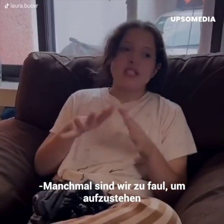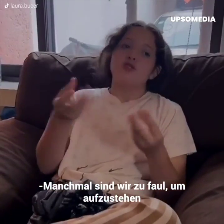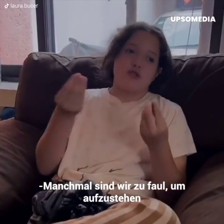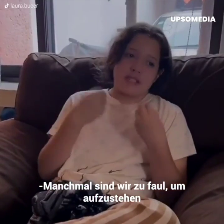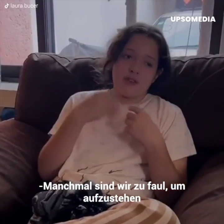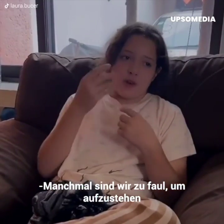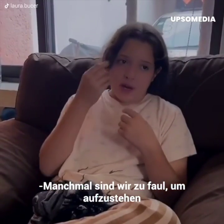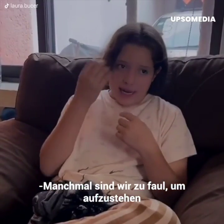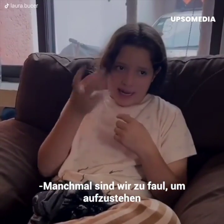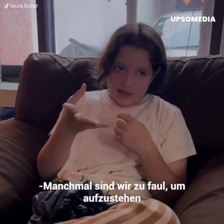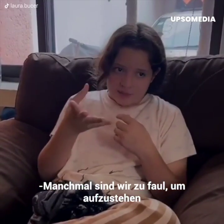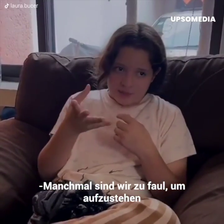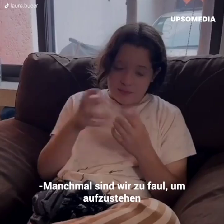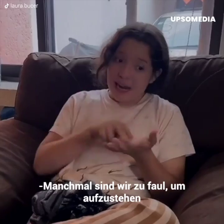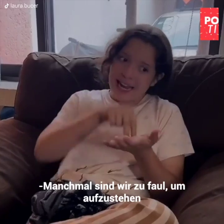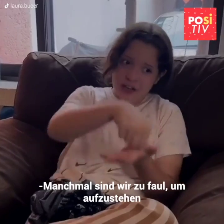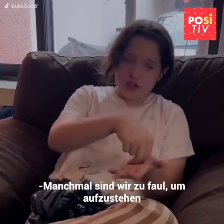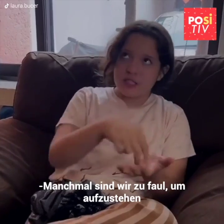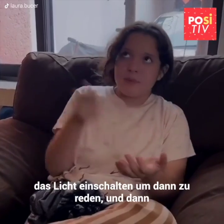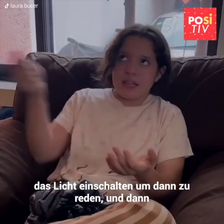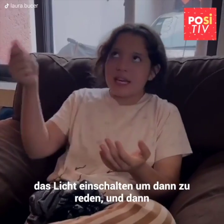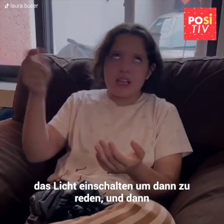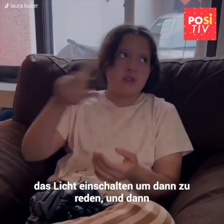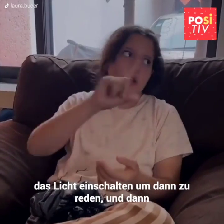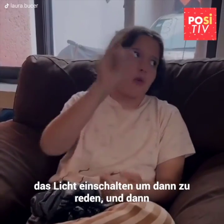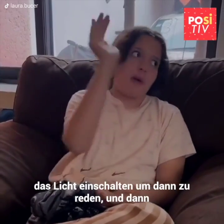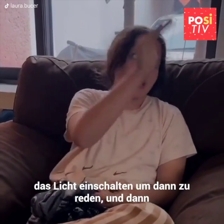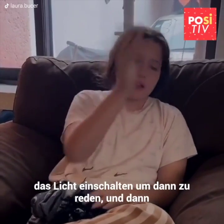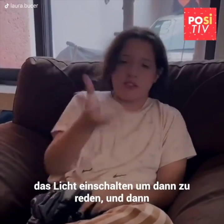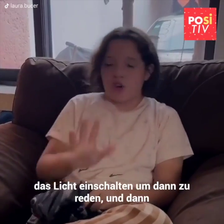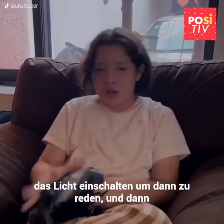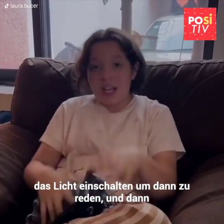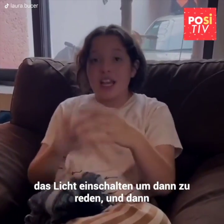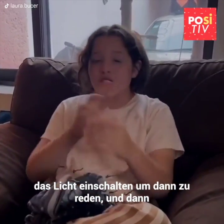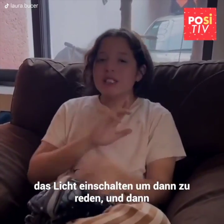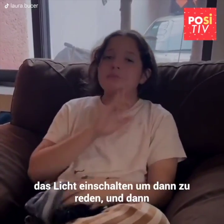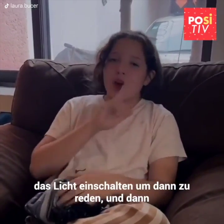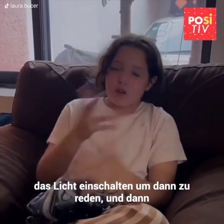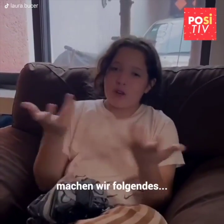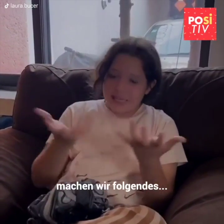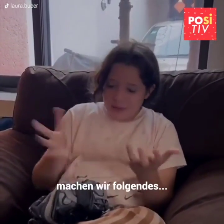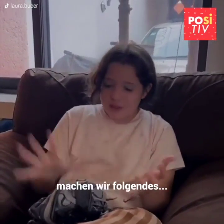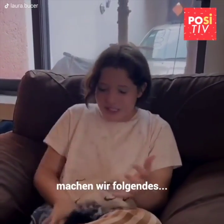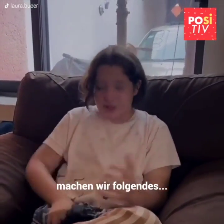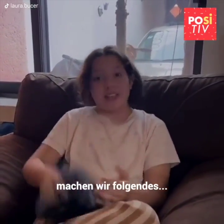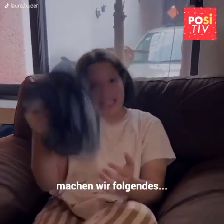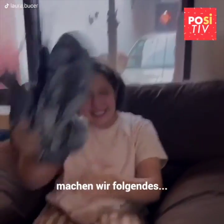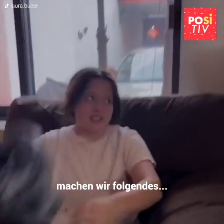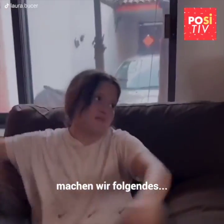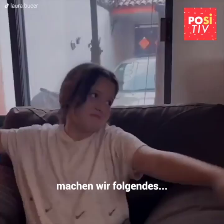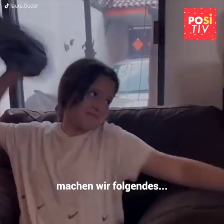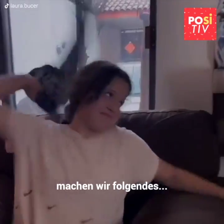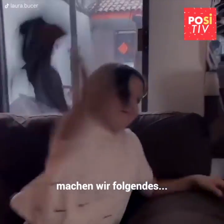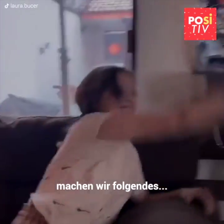Nos da flojera pararnos y prender la luz y luego hablar. No, entonces mejor lo que hacemos es esto.